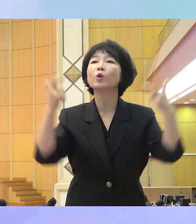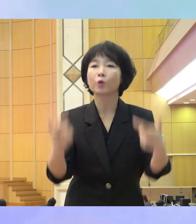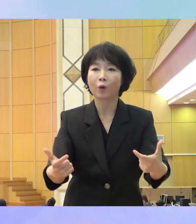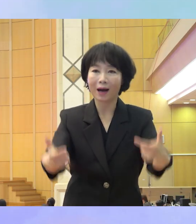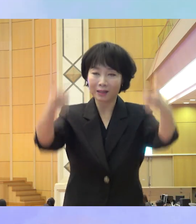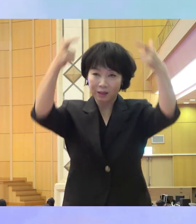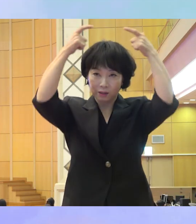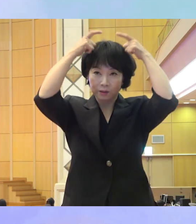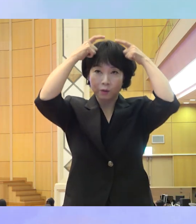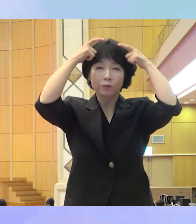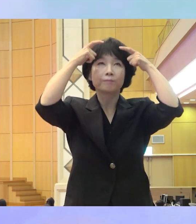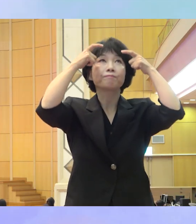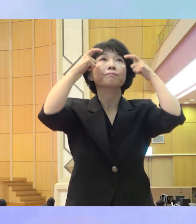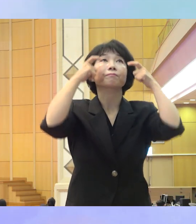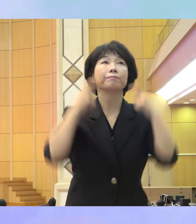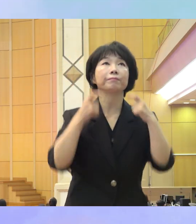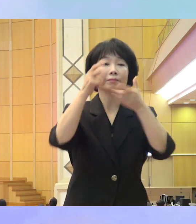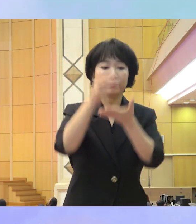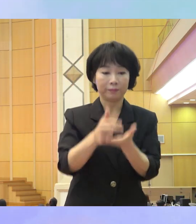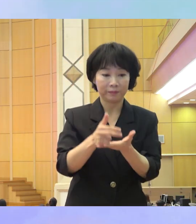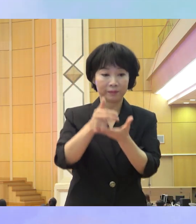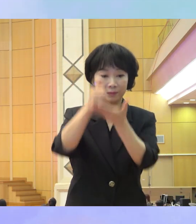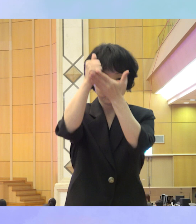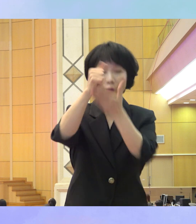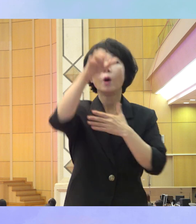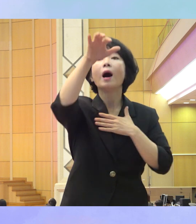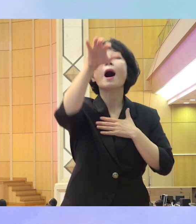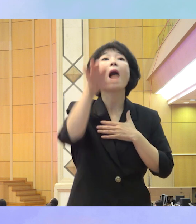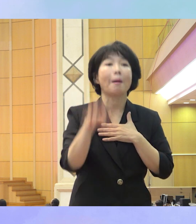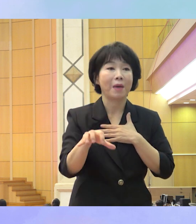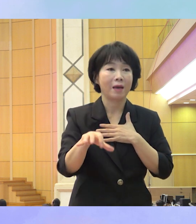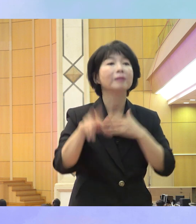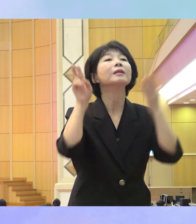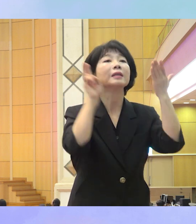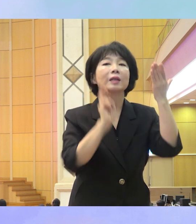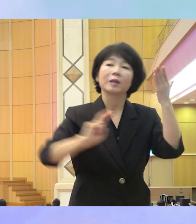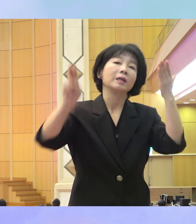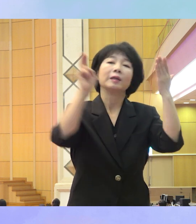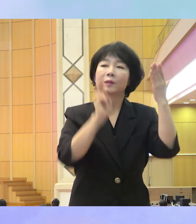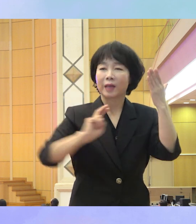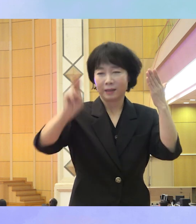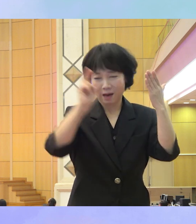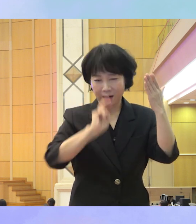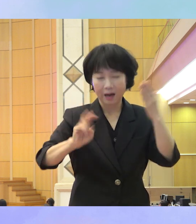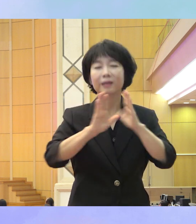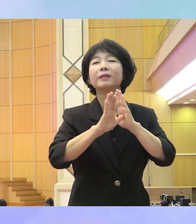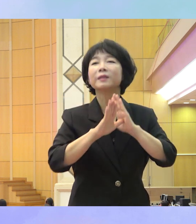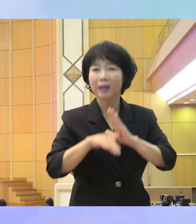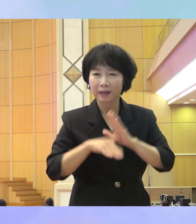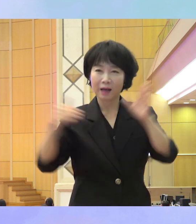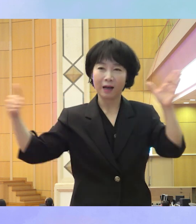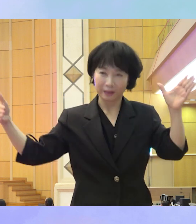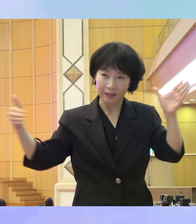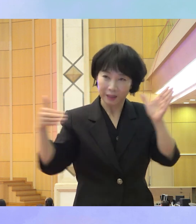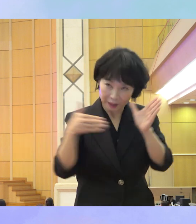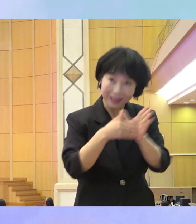머리에 면류관 쓰고서 주 앞에 찬양할